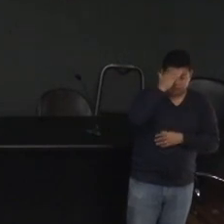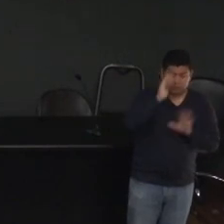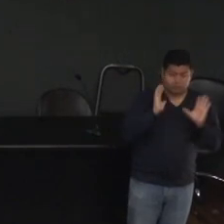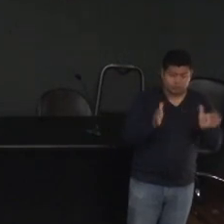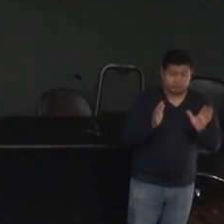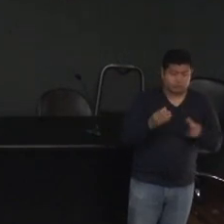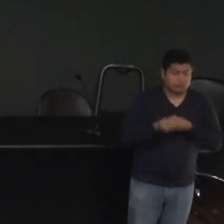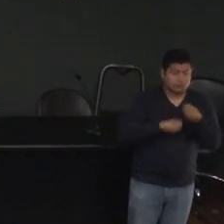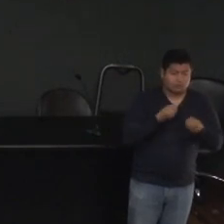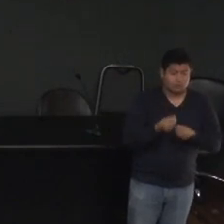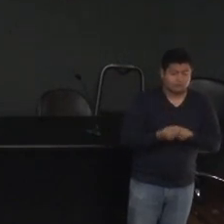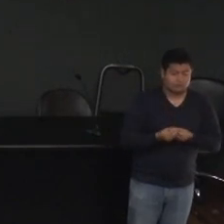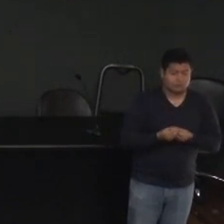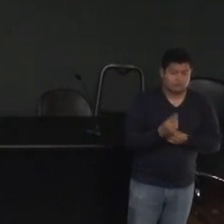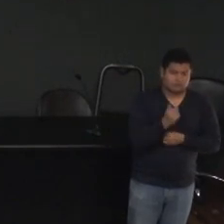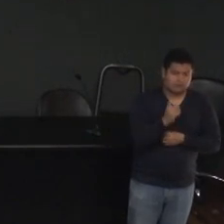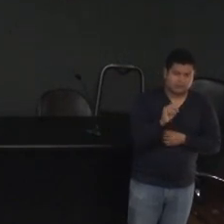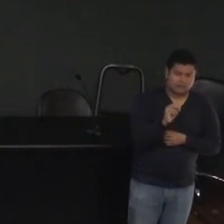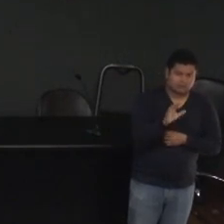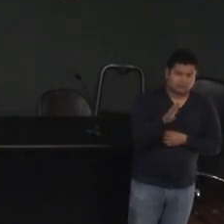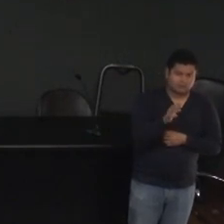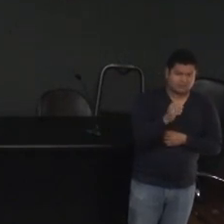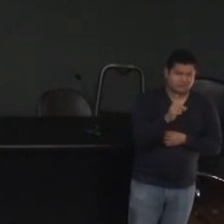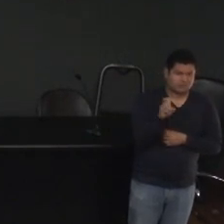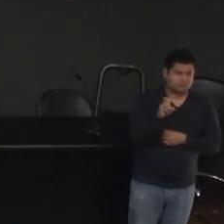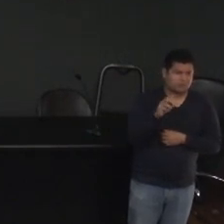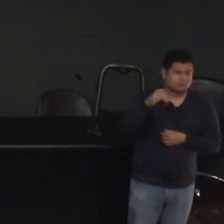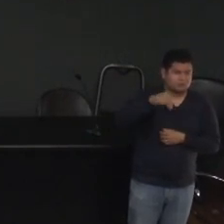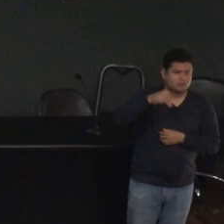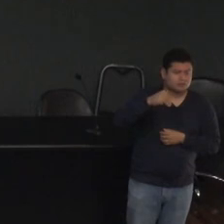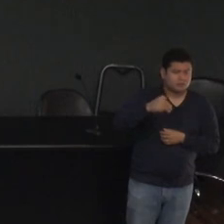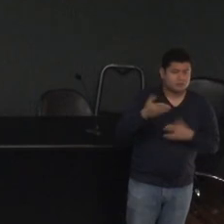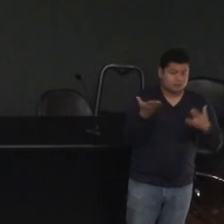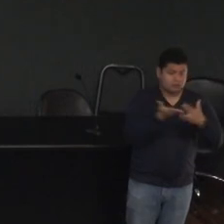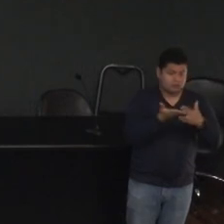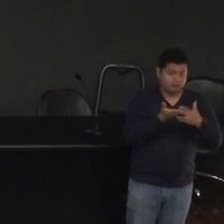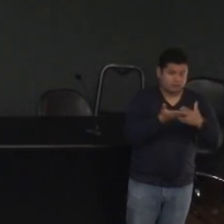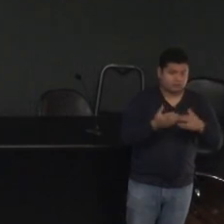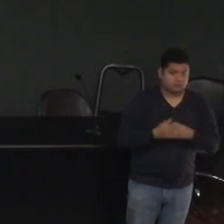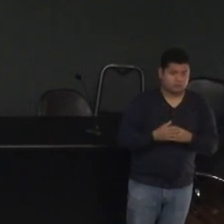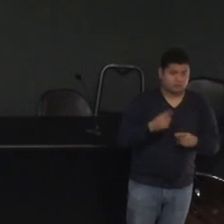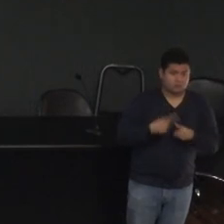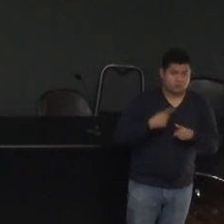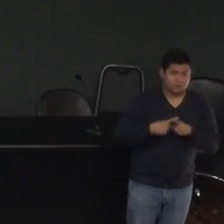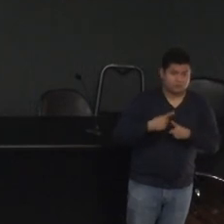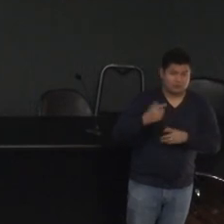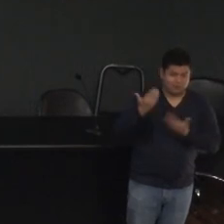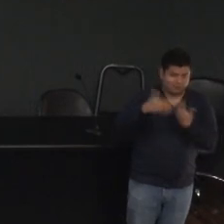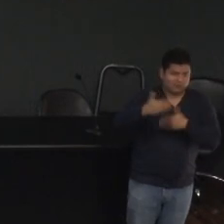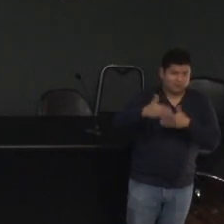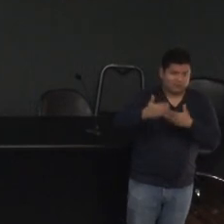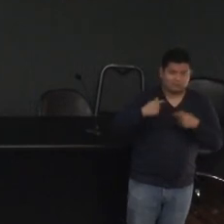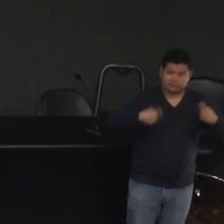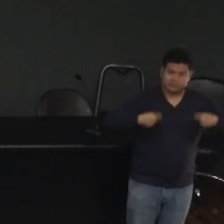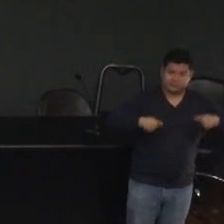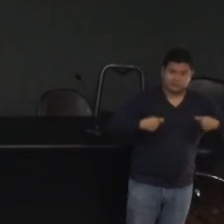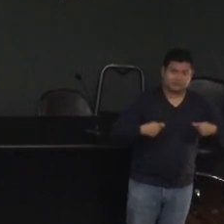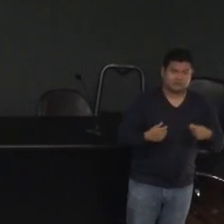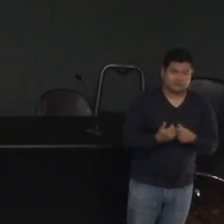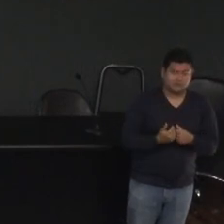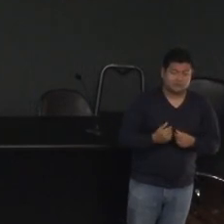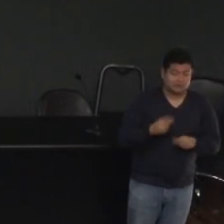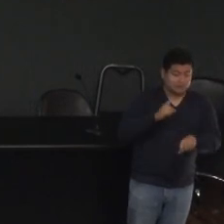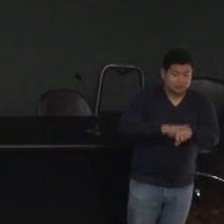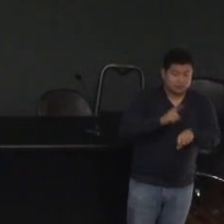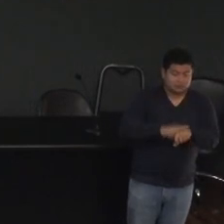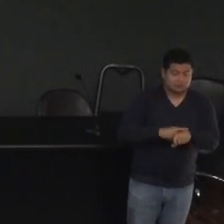10 15 minutinhos para que a gente tenha tempo de fazer todos os exercícios porque o exercício demanda tempo 10 15 minutinhos e a gente volta